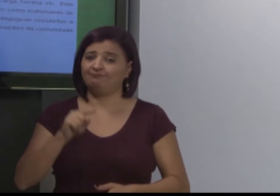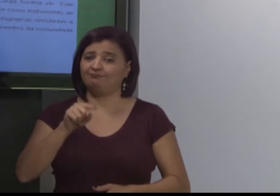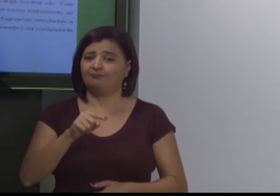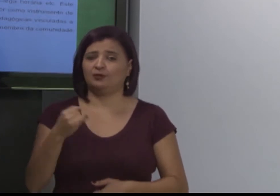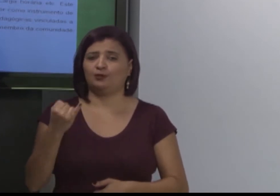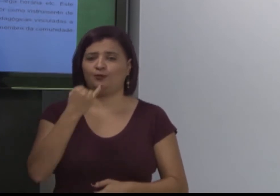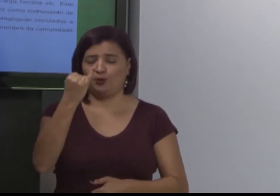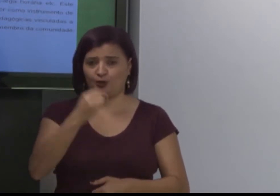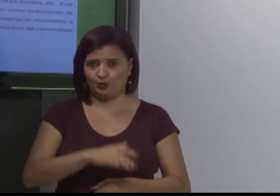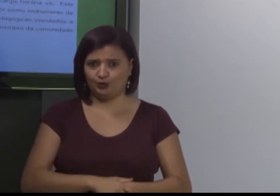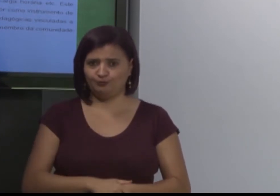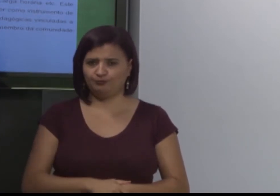importante.